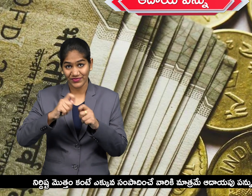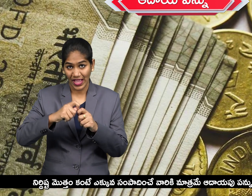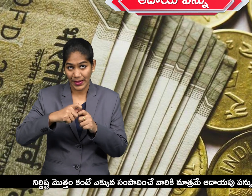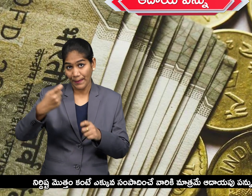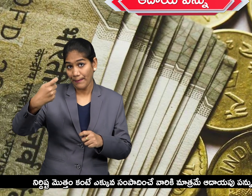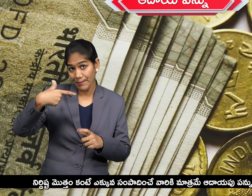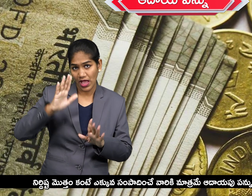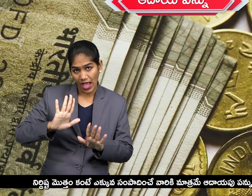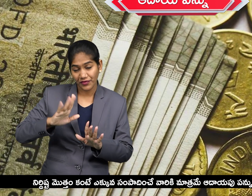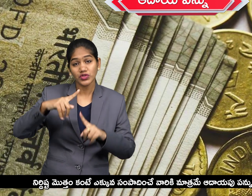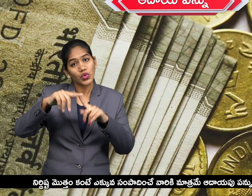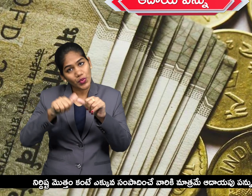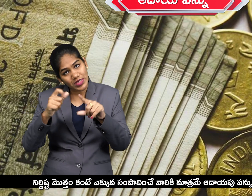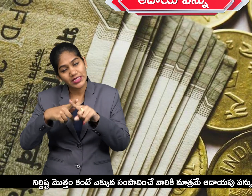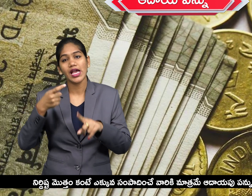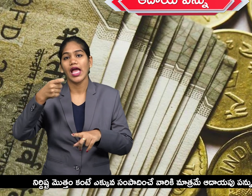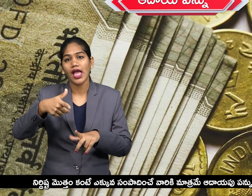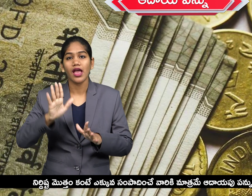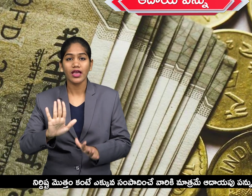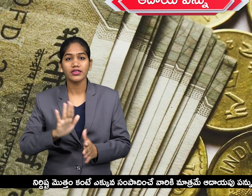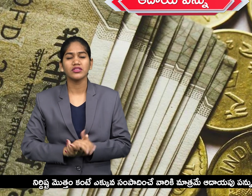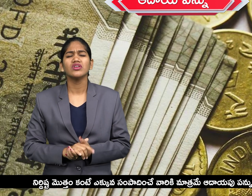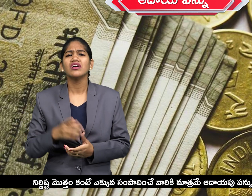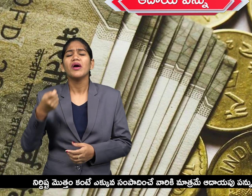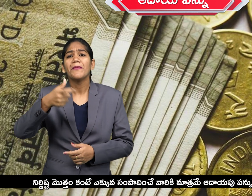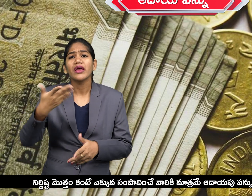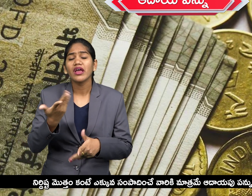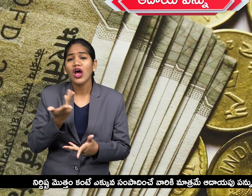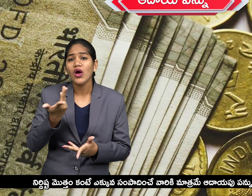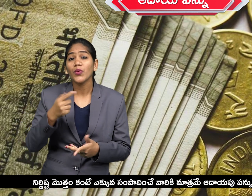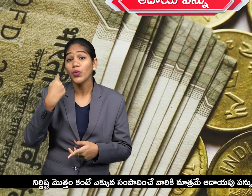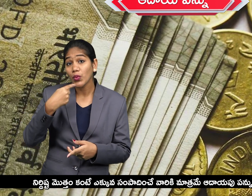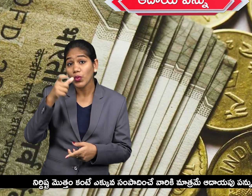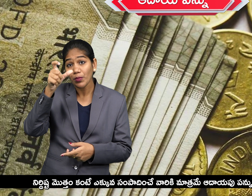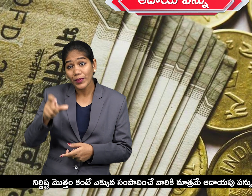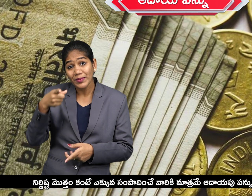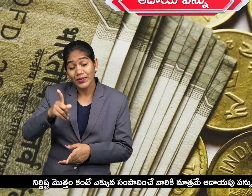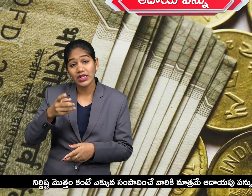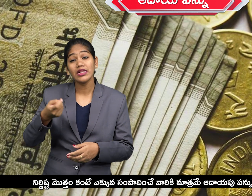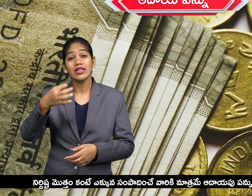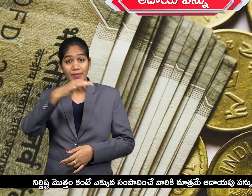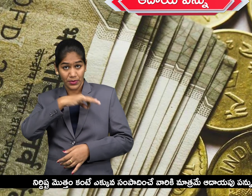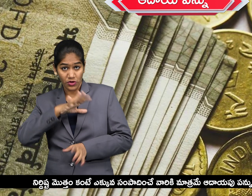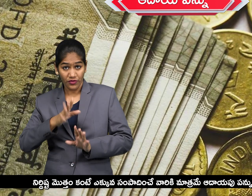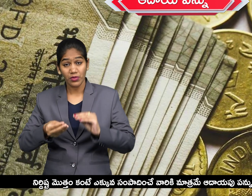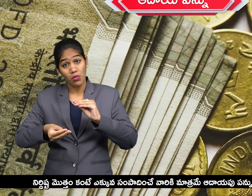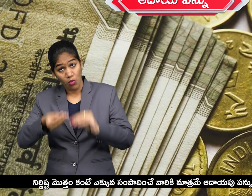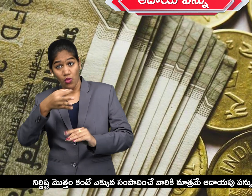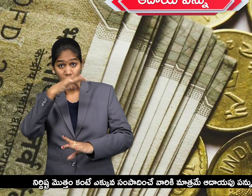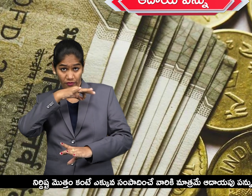నిర్దిష్ట మొత్తం కంటే ఎక్కువ సంపాదించేవారికి మాత్రమే ఆదాయపు పన్ను విధించబడుతుంది.